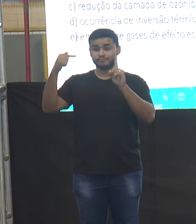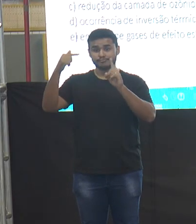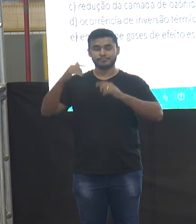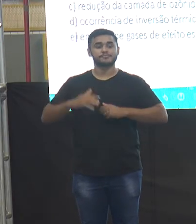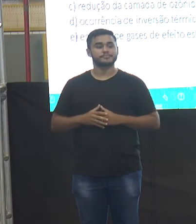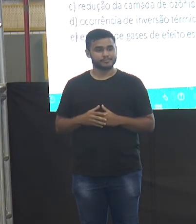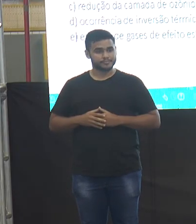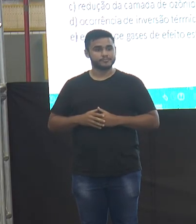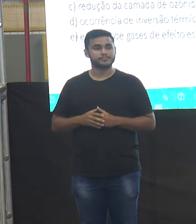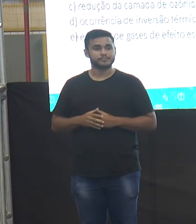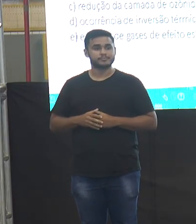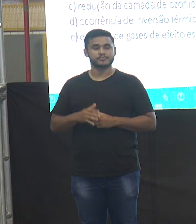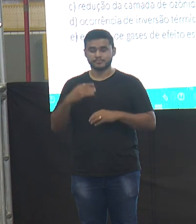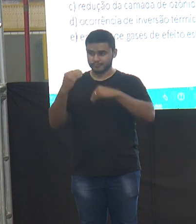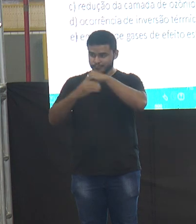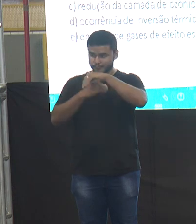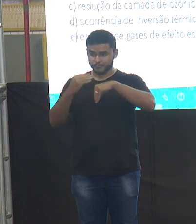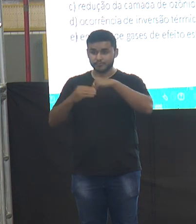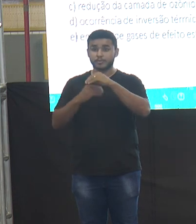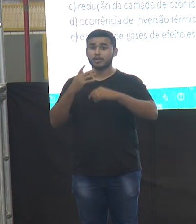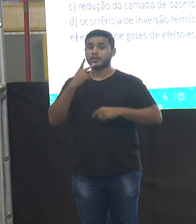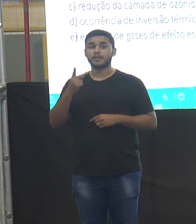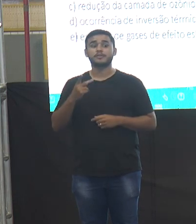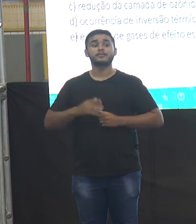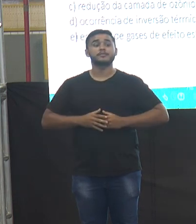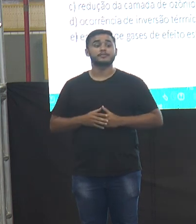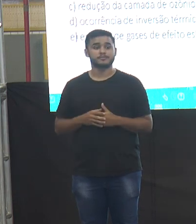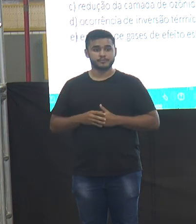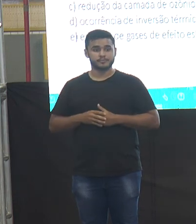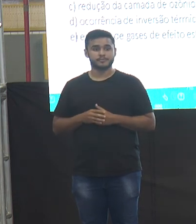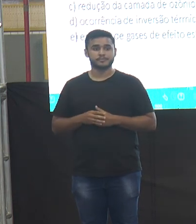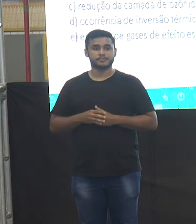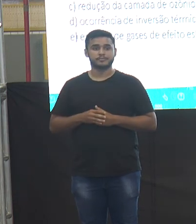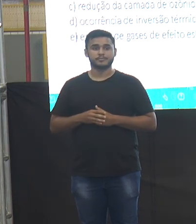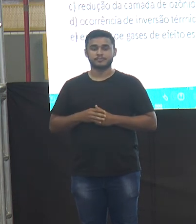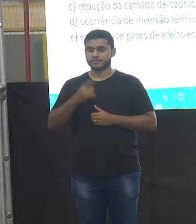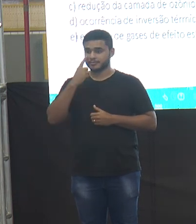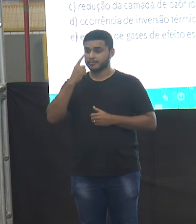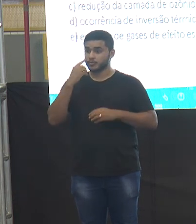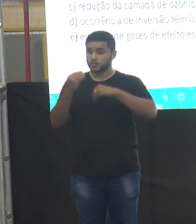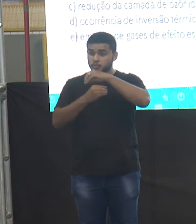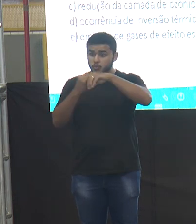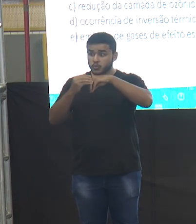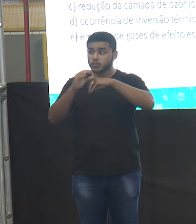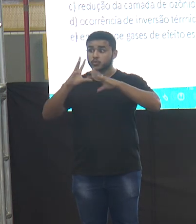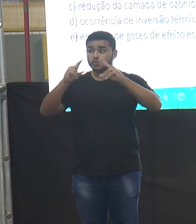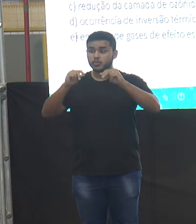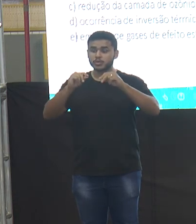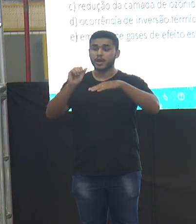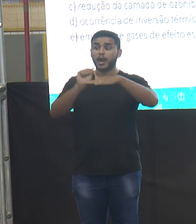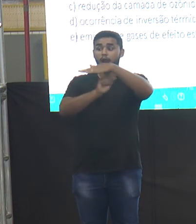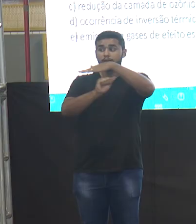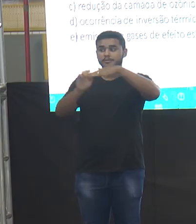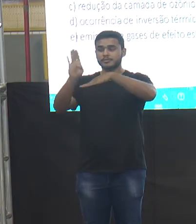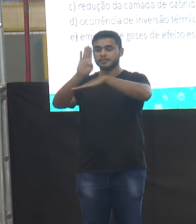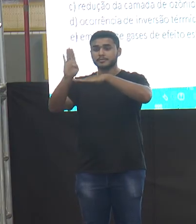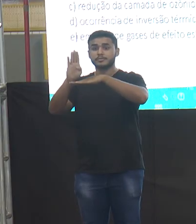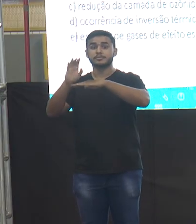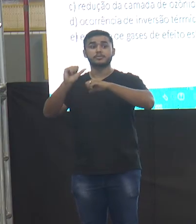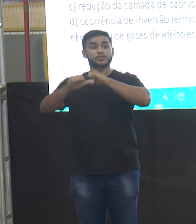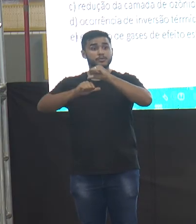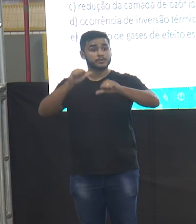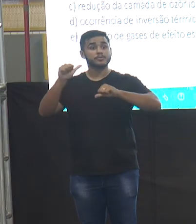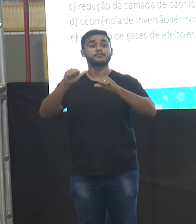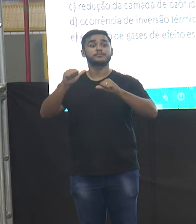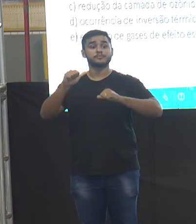dá... O nome dessa reação é... Se eu tiver um ácido e eu quiser neutralizar, eu